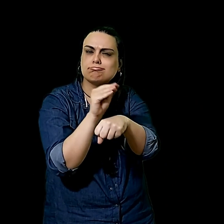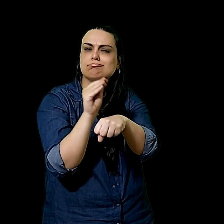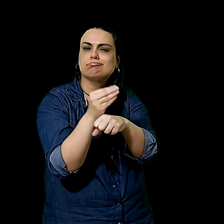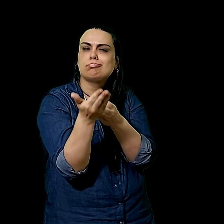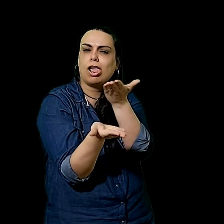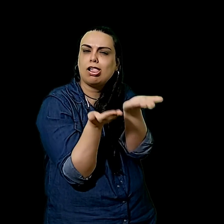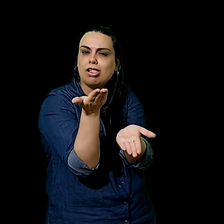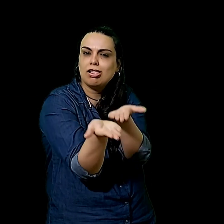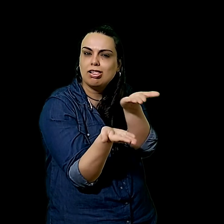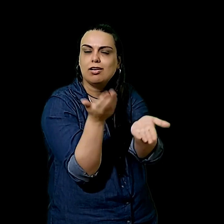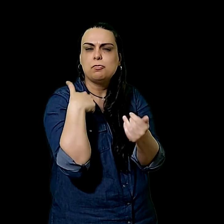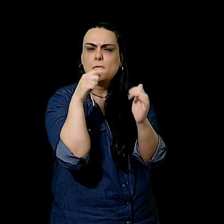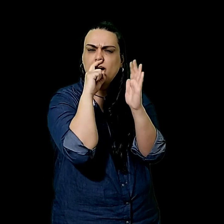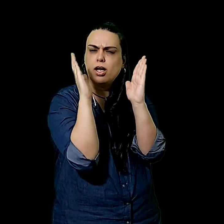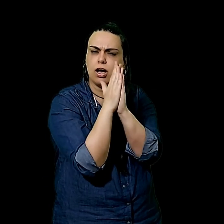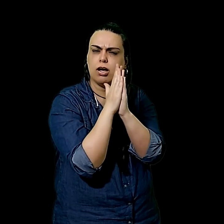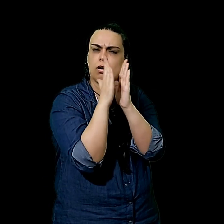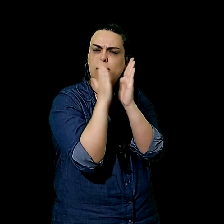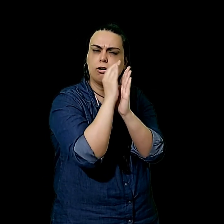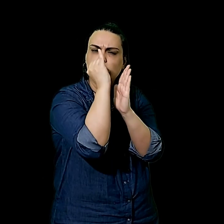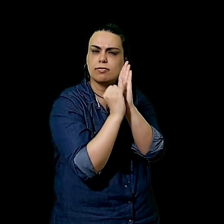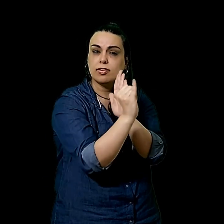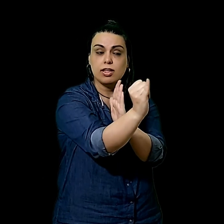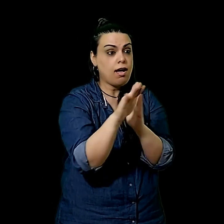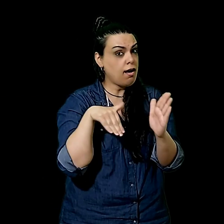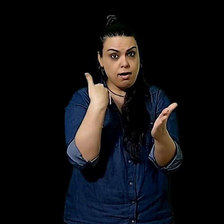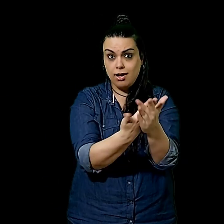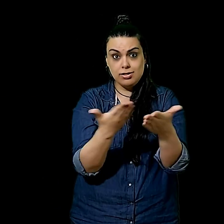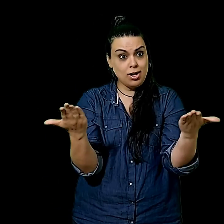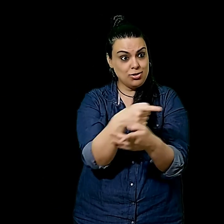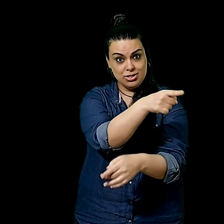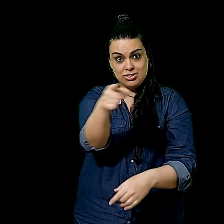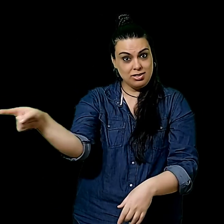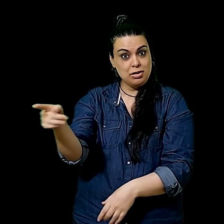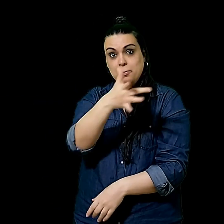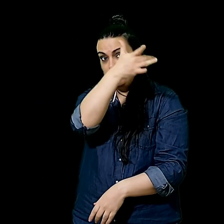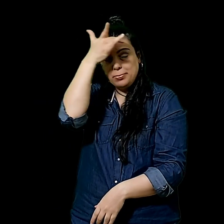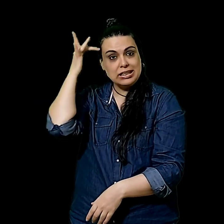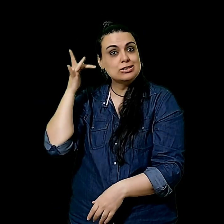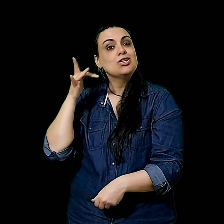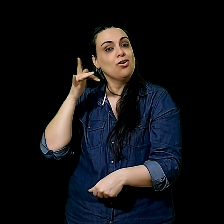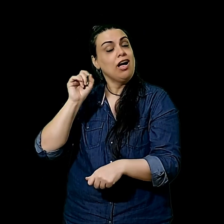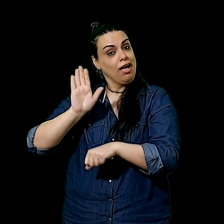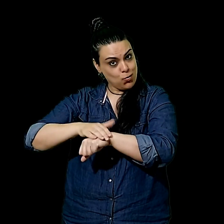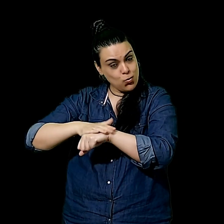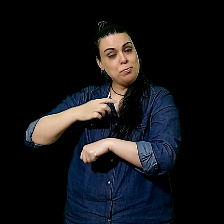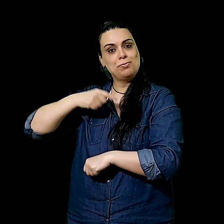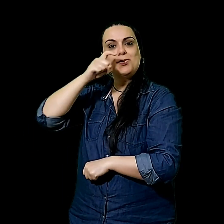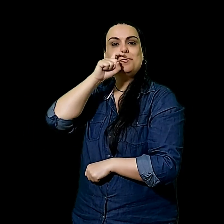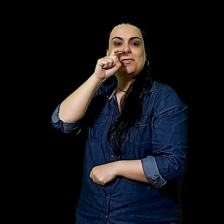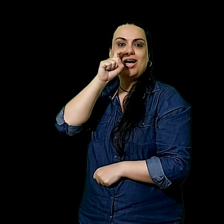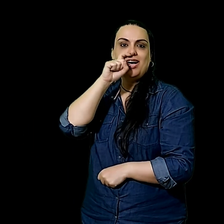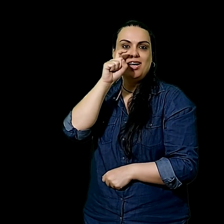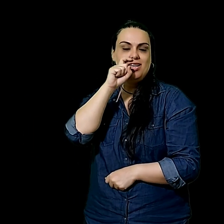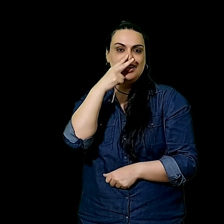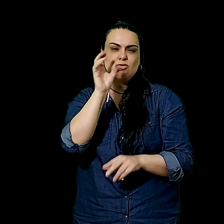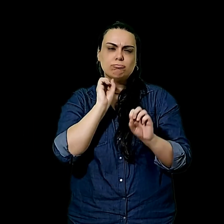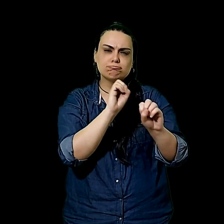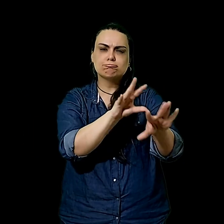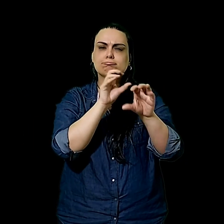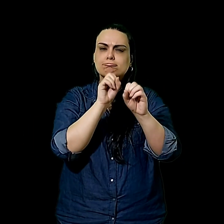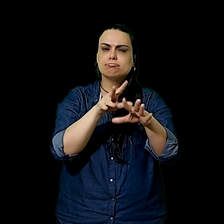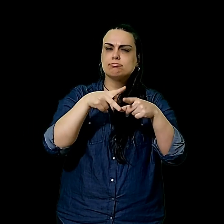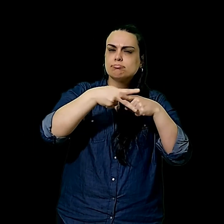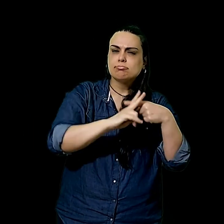ele foi intercessor e até hoje vê os frutos daquilo, vê os frutos Amém. do que ele plantou na vida dos outros.